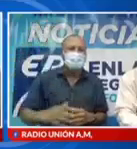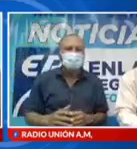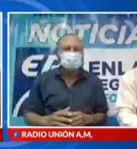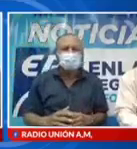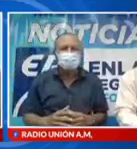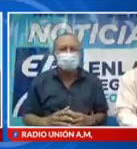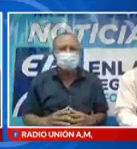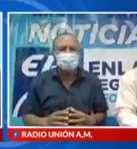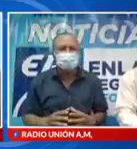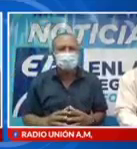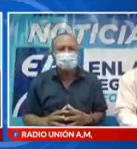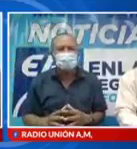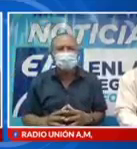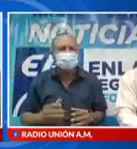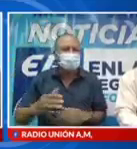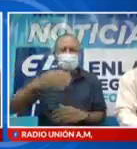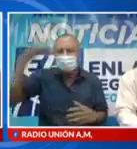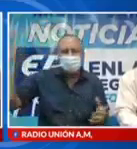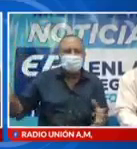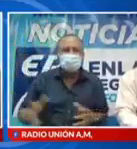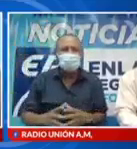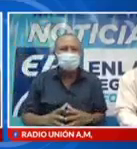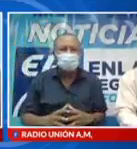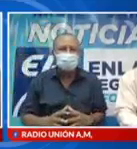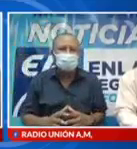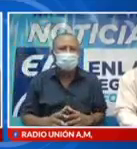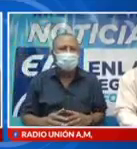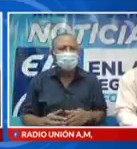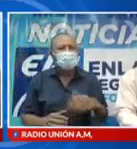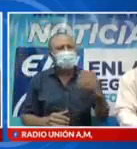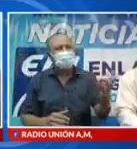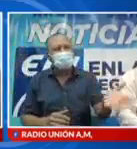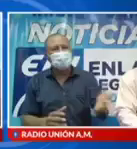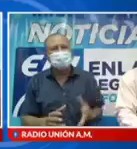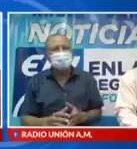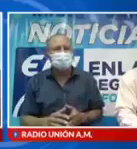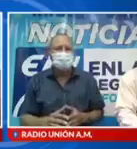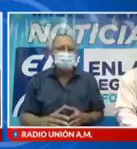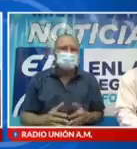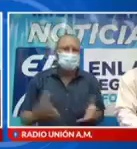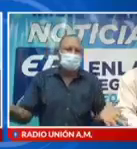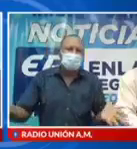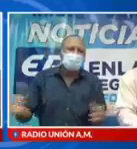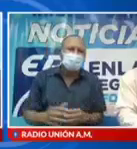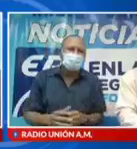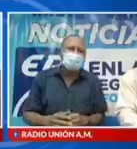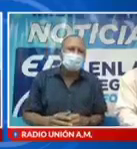elevar su rating de su popularidad y ahora sí